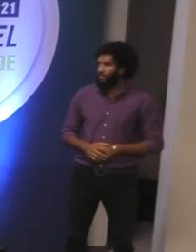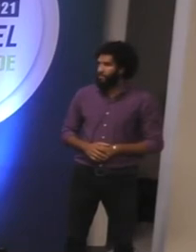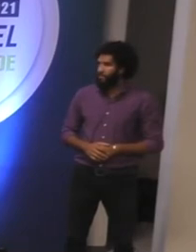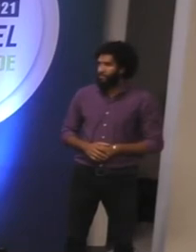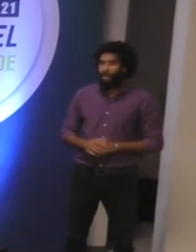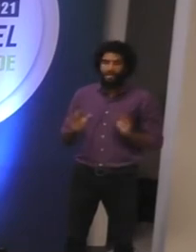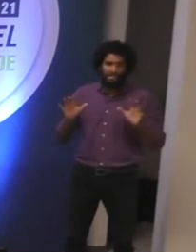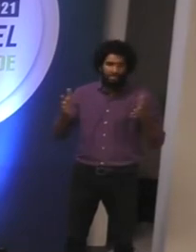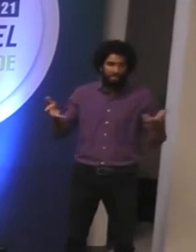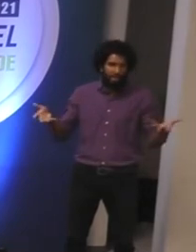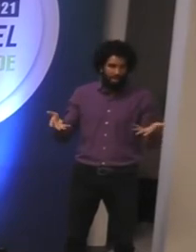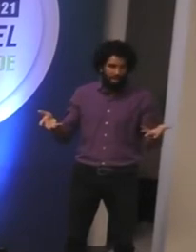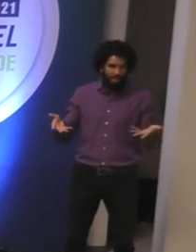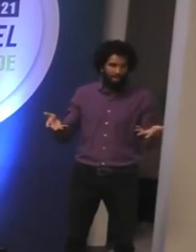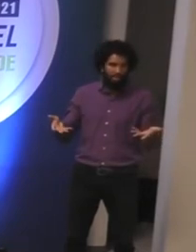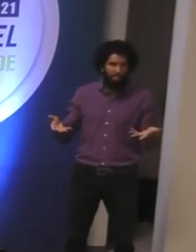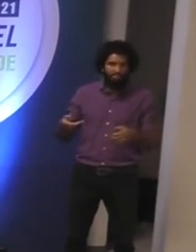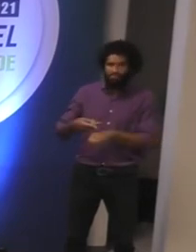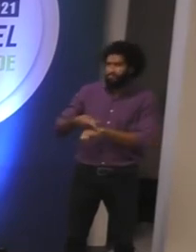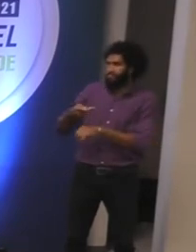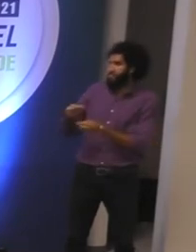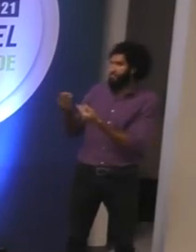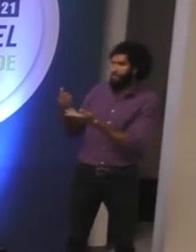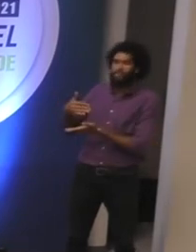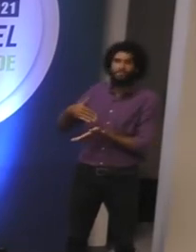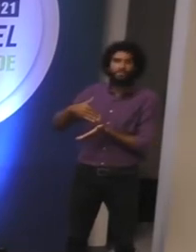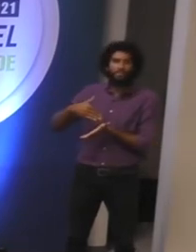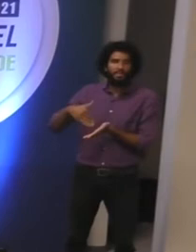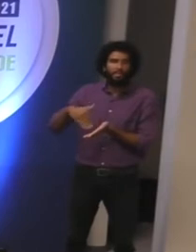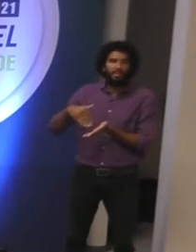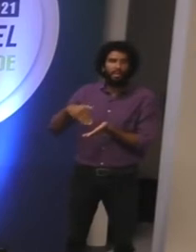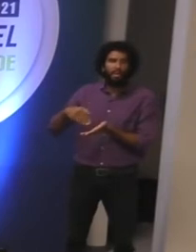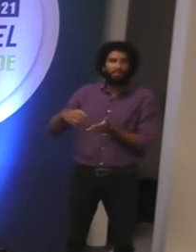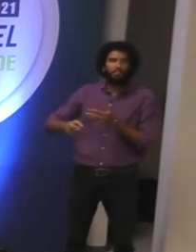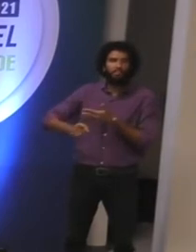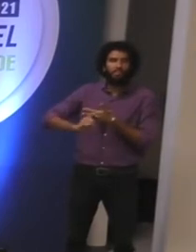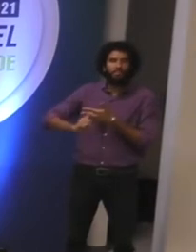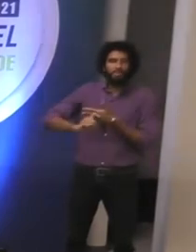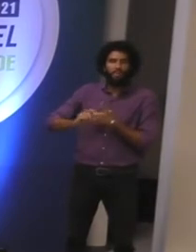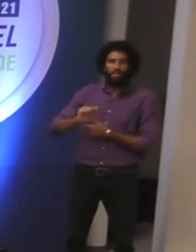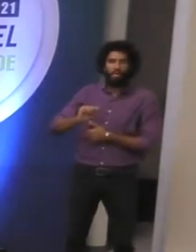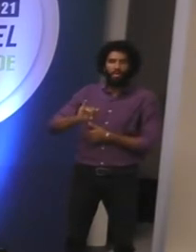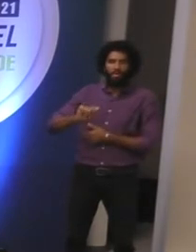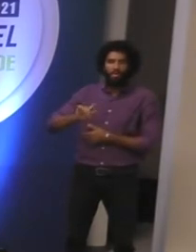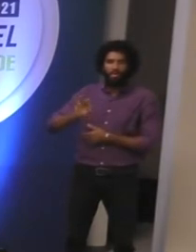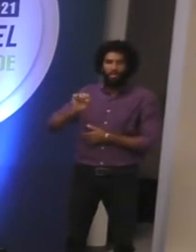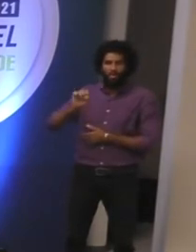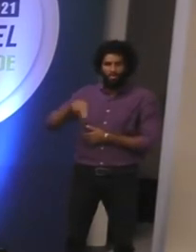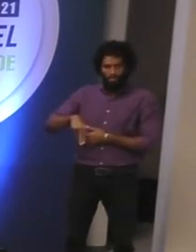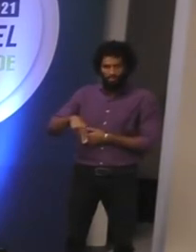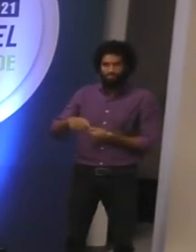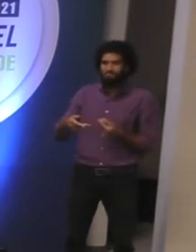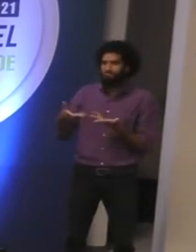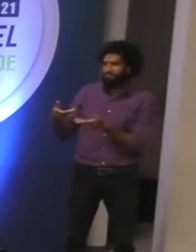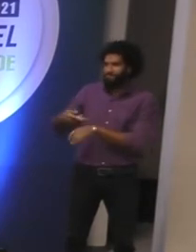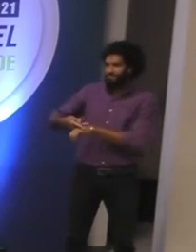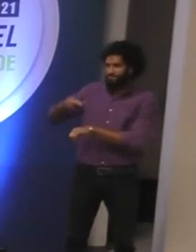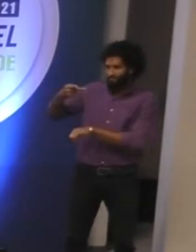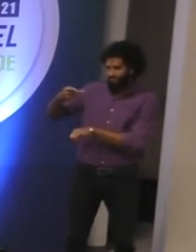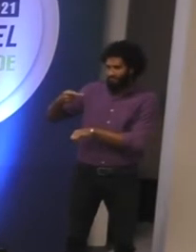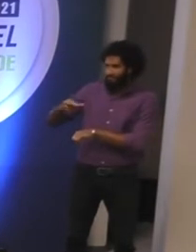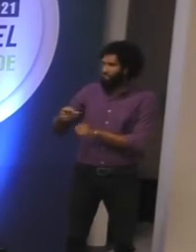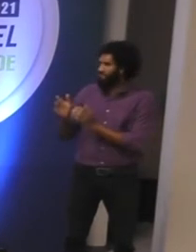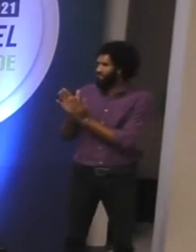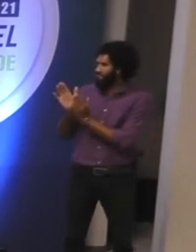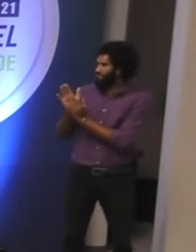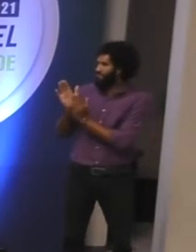Celebrando este momento, recebendo das mãos do secretário-executivo do Ministério de Minas e Energia, Ailton Madureira, a justa premiação.